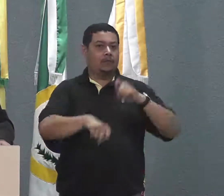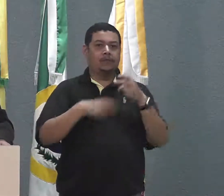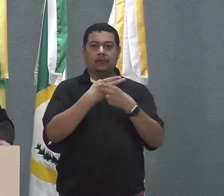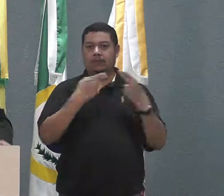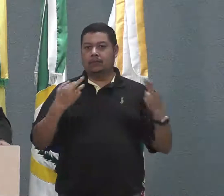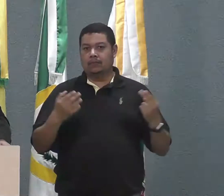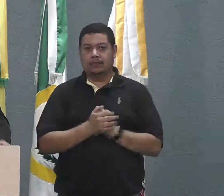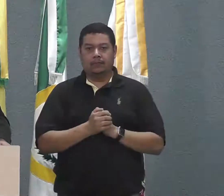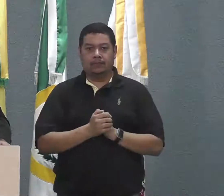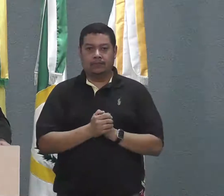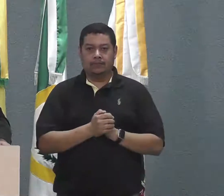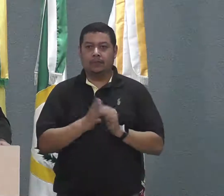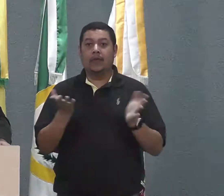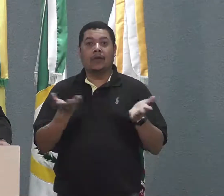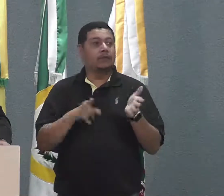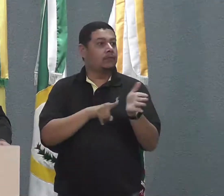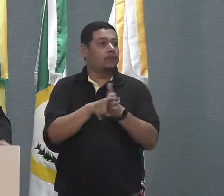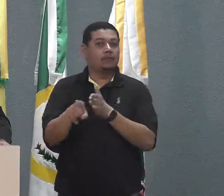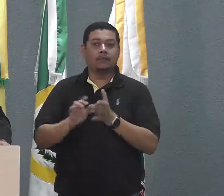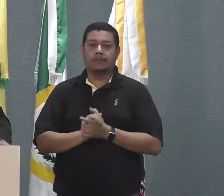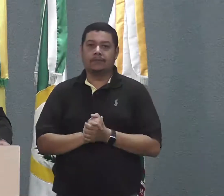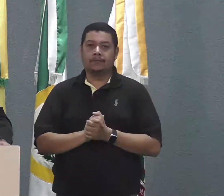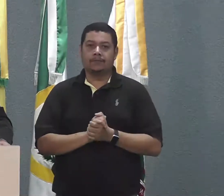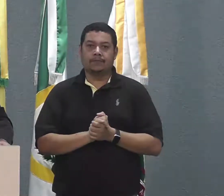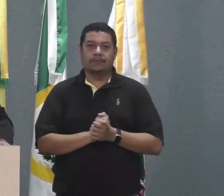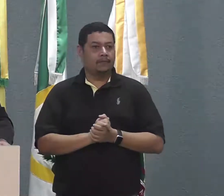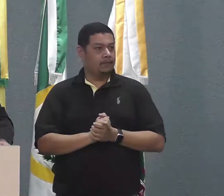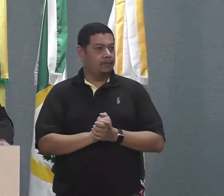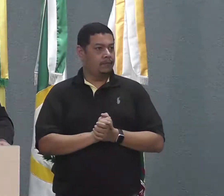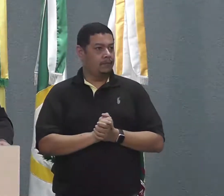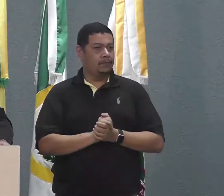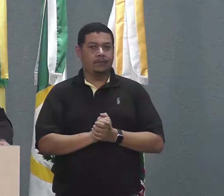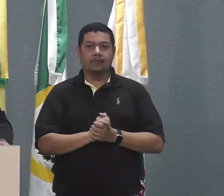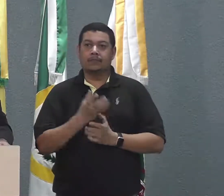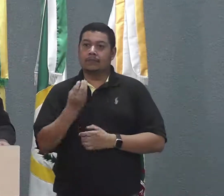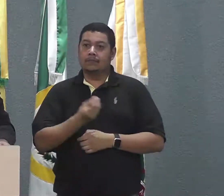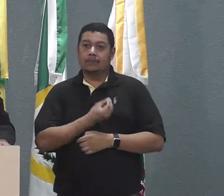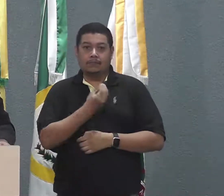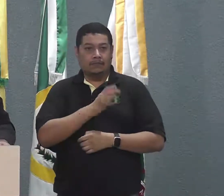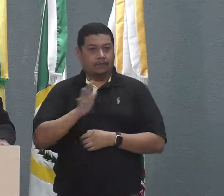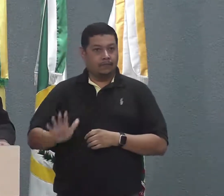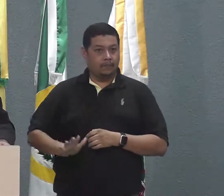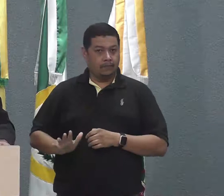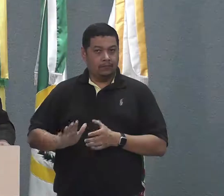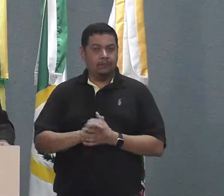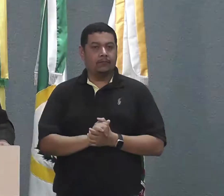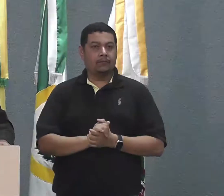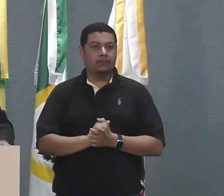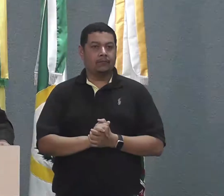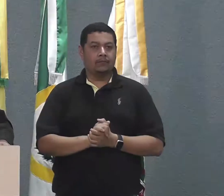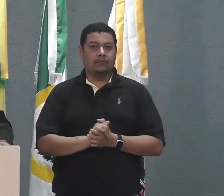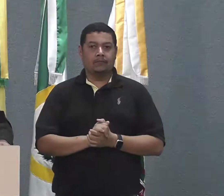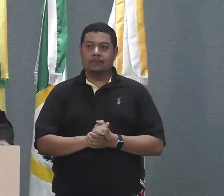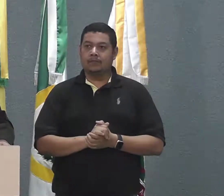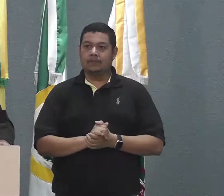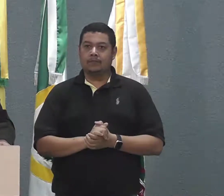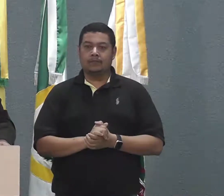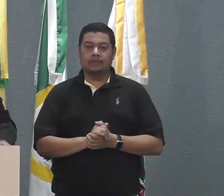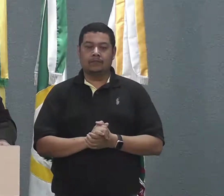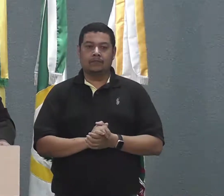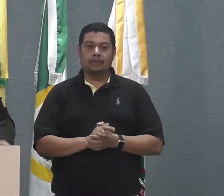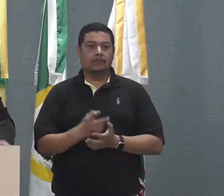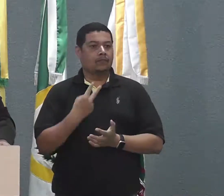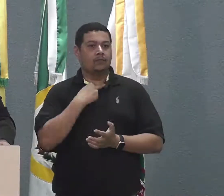Portanto, fica a pergunta: vida e fome não tem valor para a procuradoria